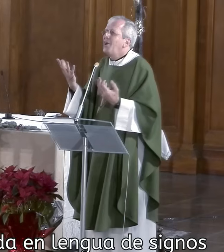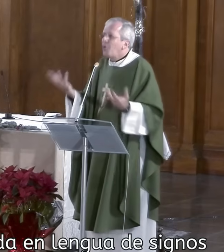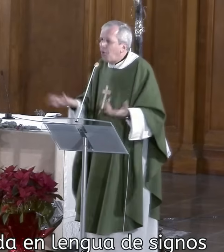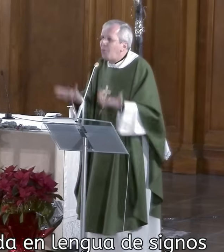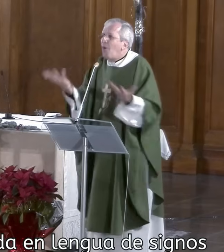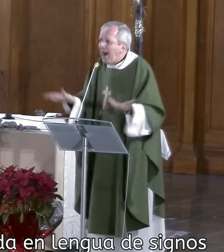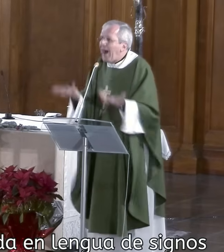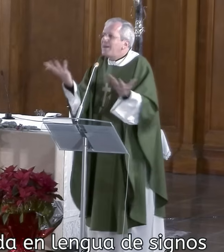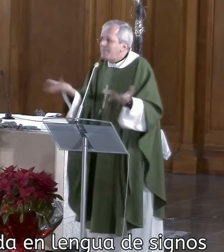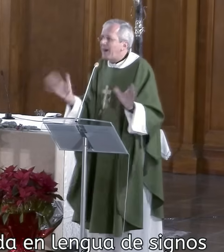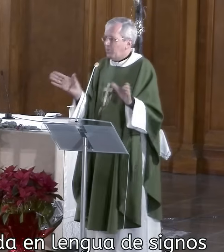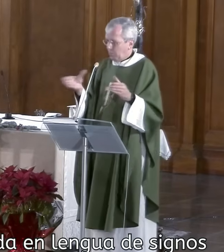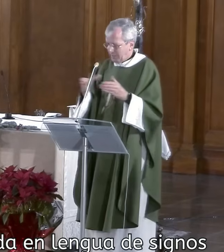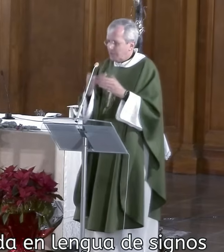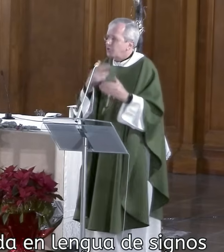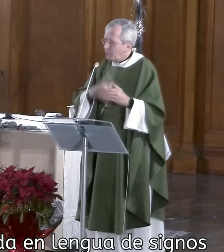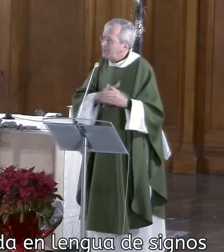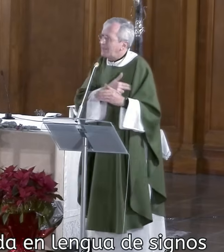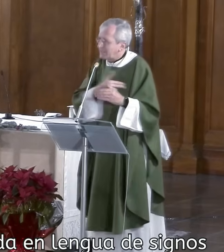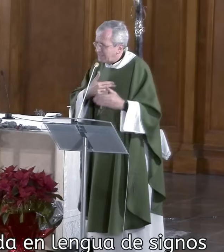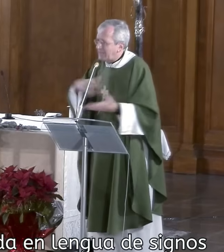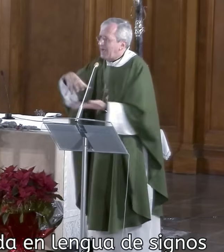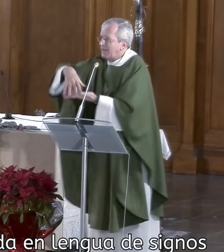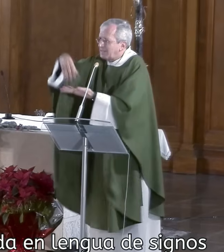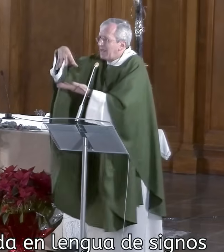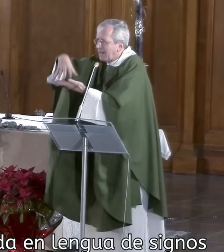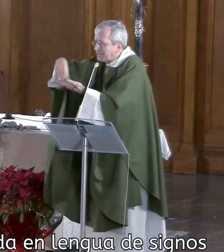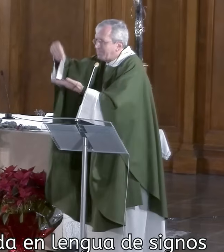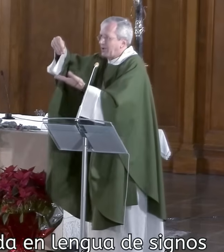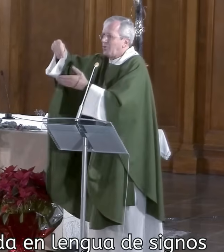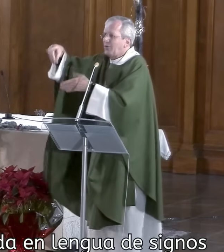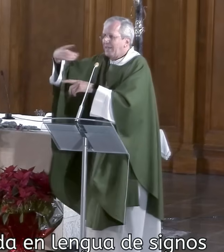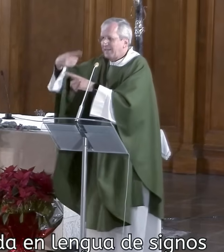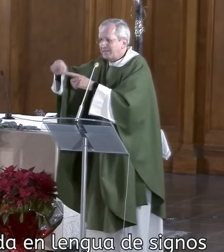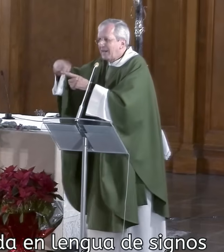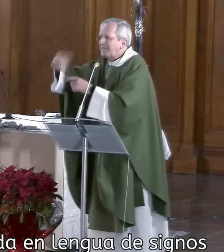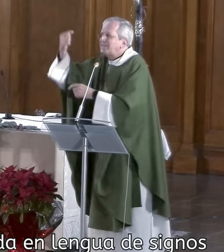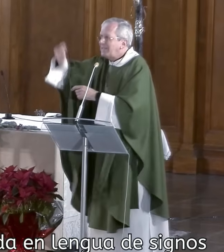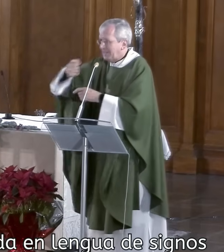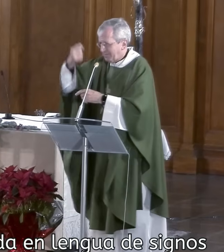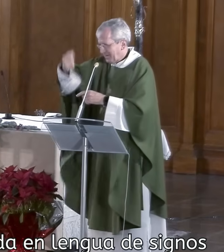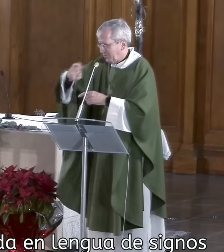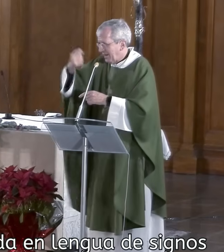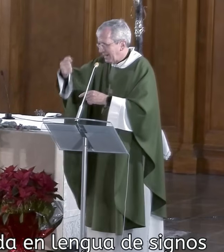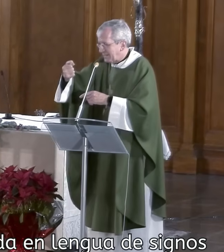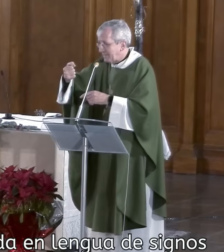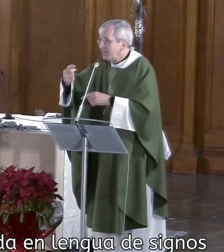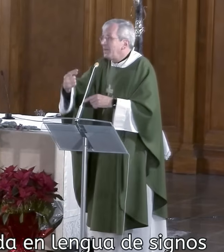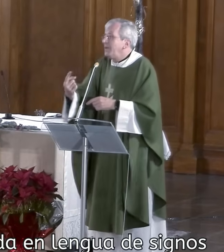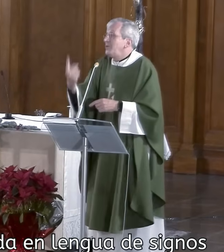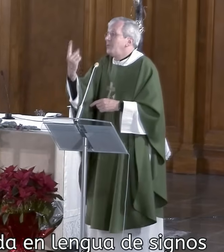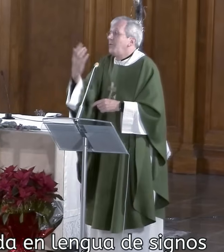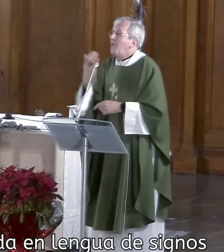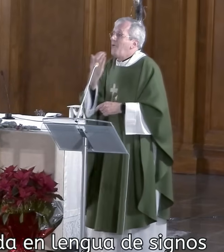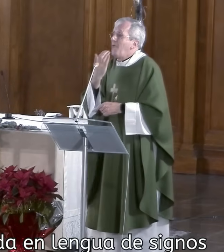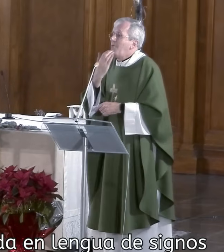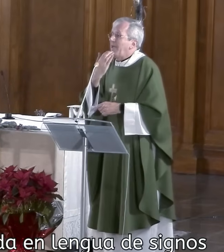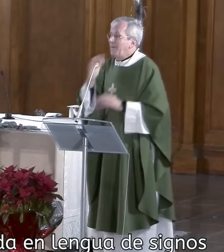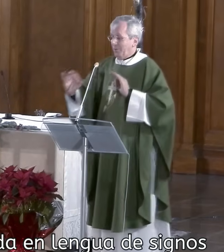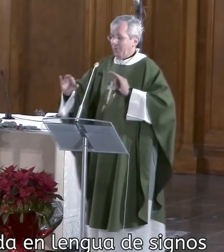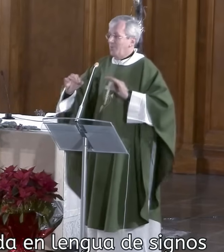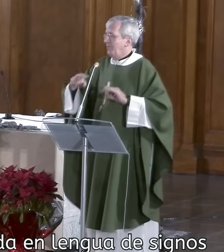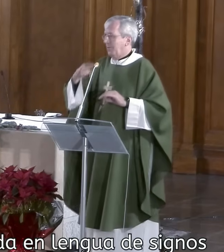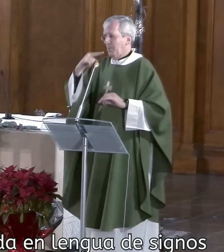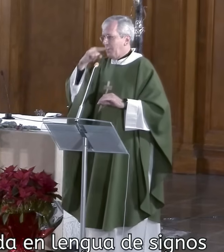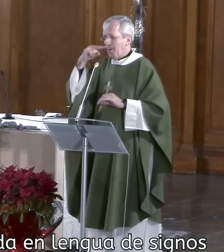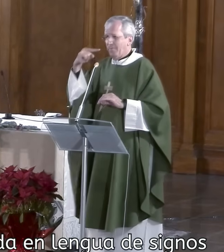evangelizar, cómo animar nuestras comunidades cristianas, las parroquias, las distintas pastorales. Y hubo un